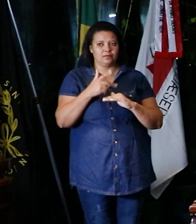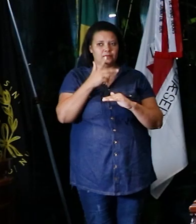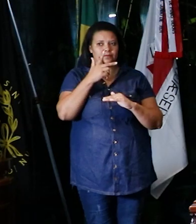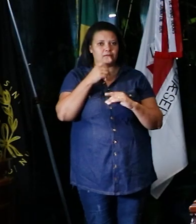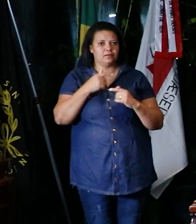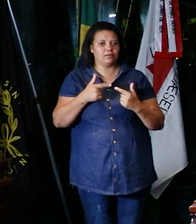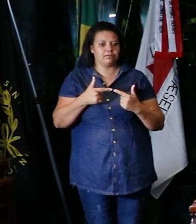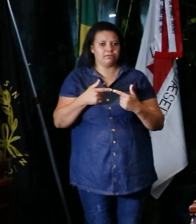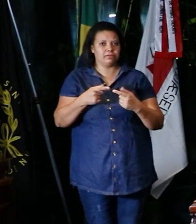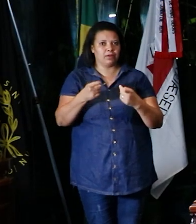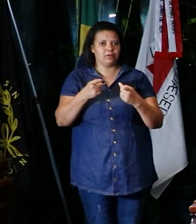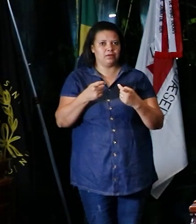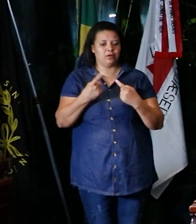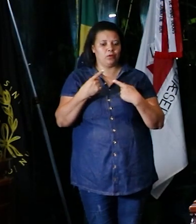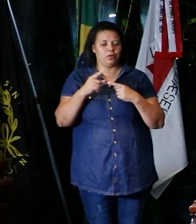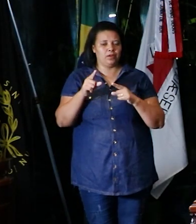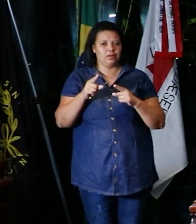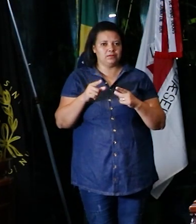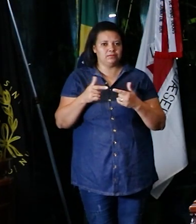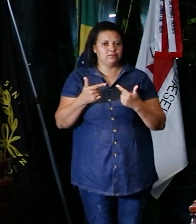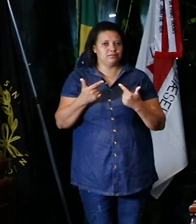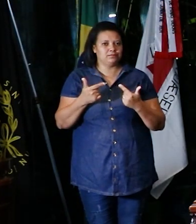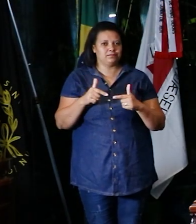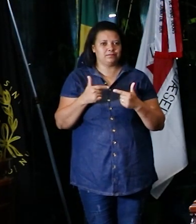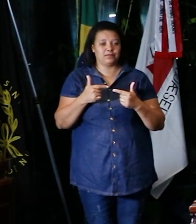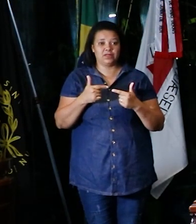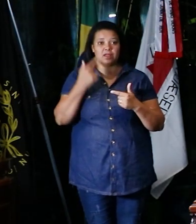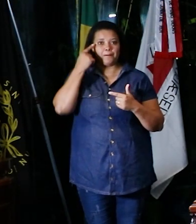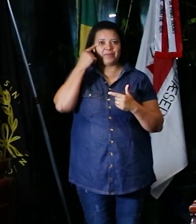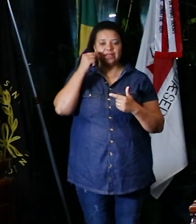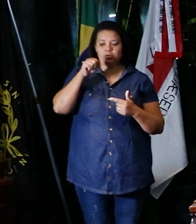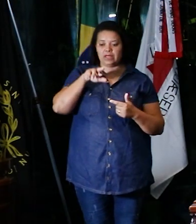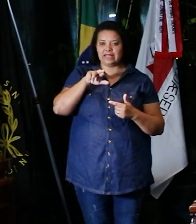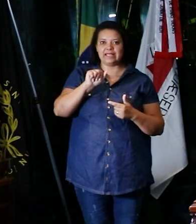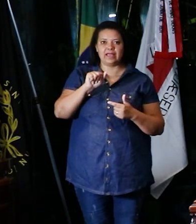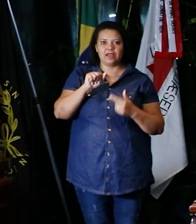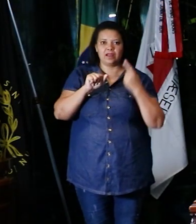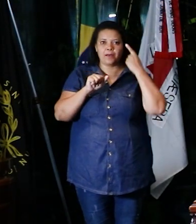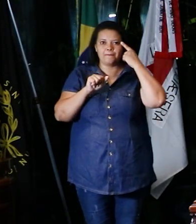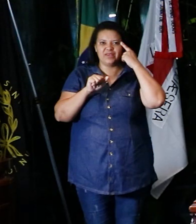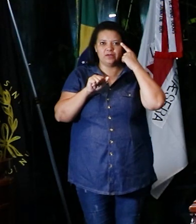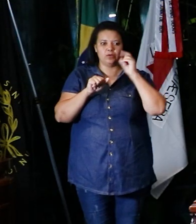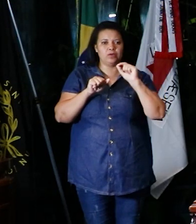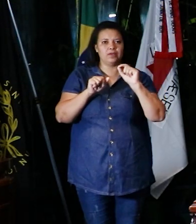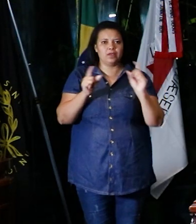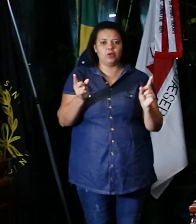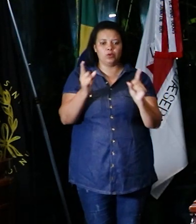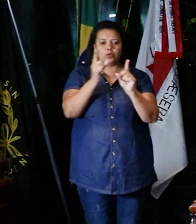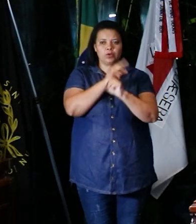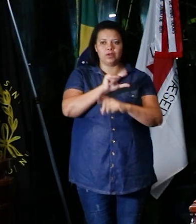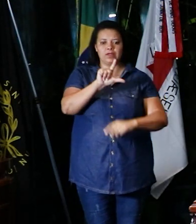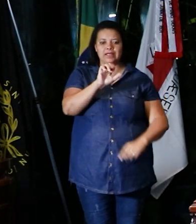canhão? E pensam que pelo nome, em vez de Nara, é Leão?